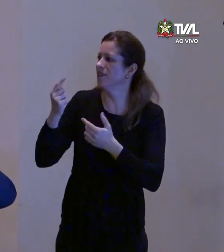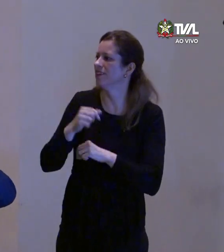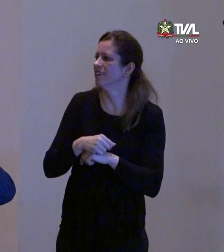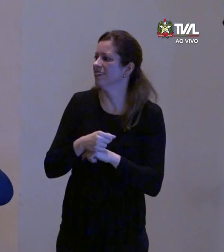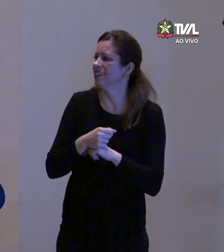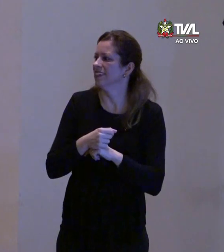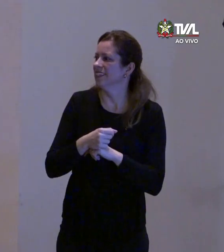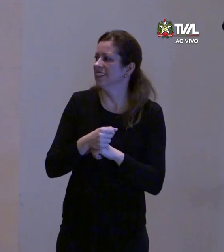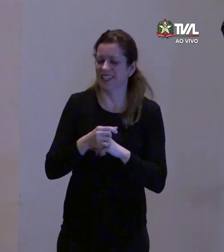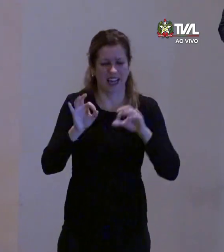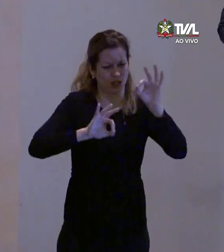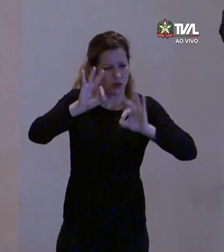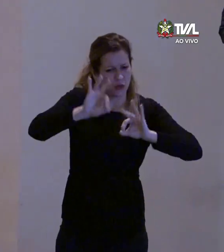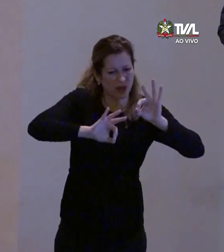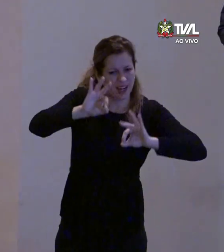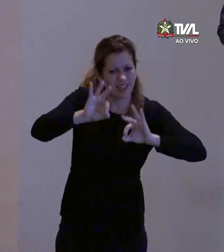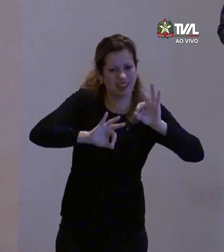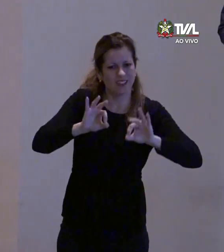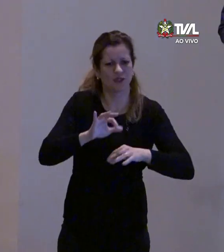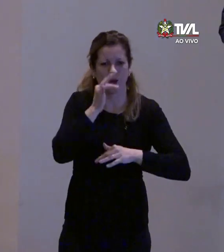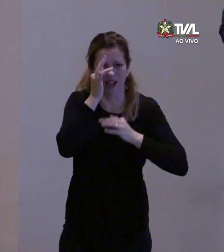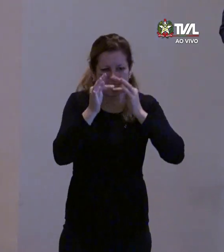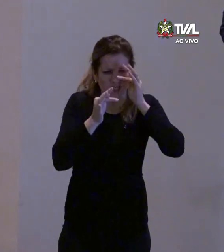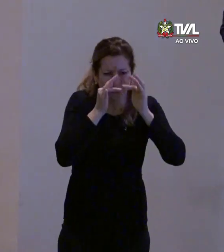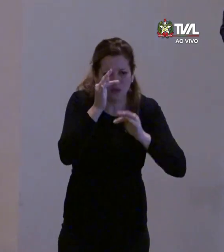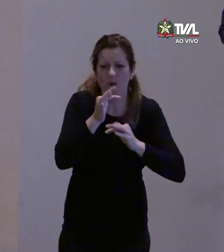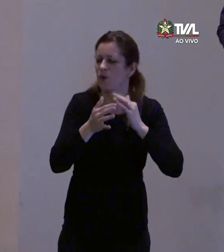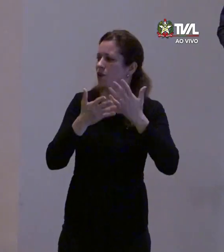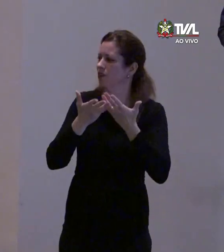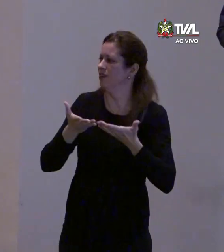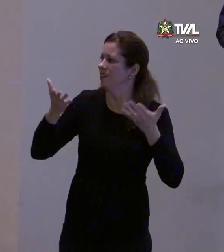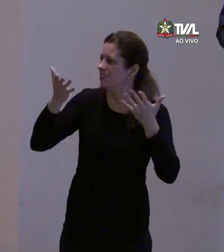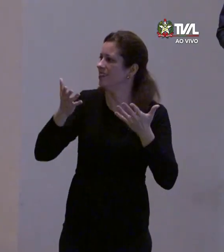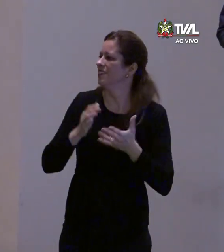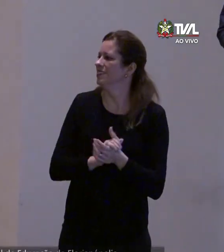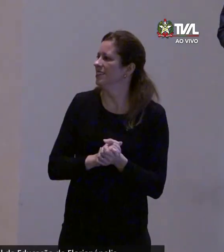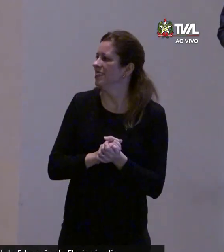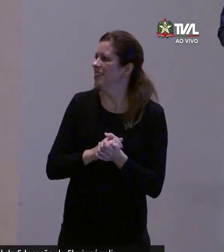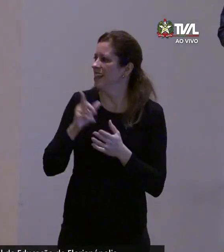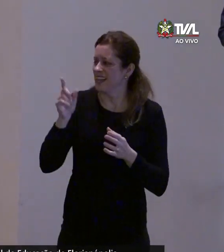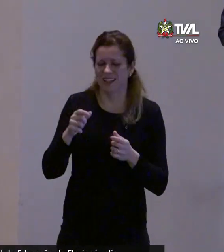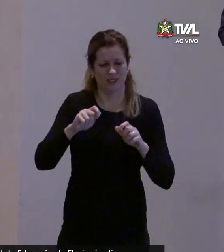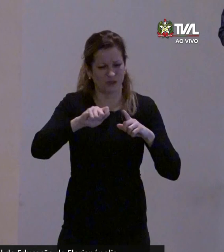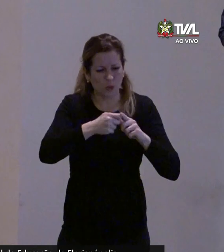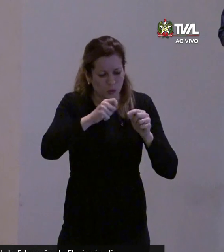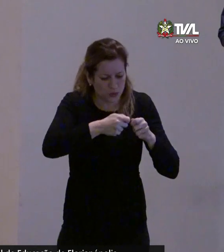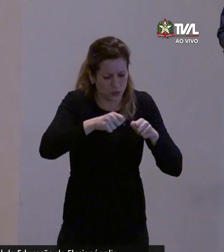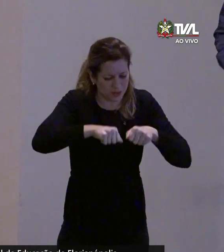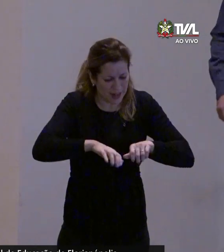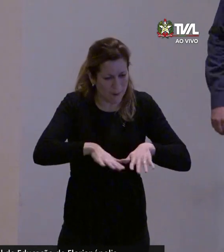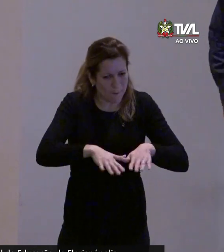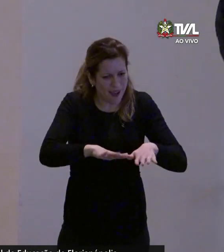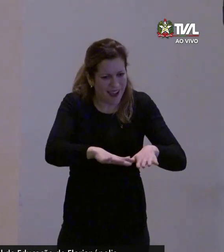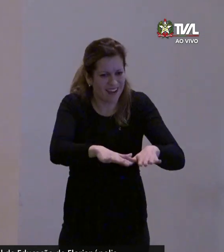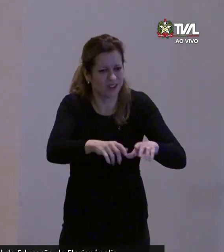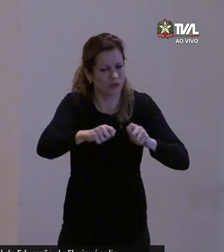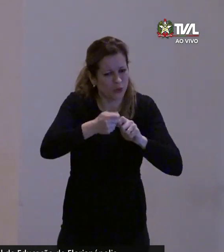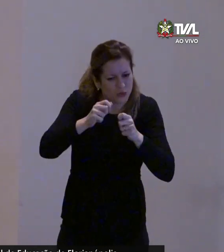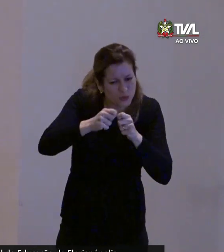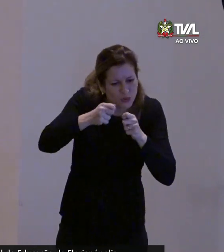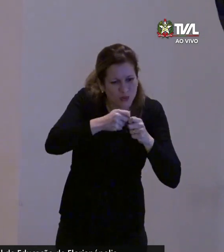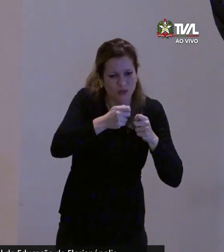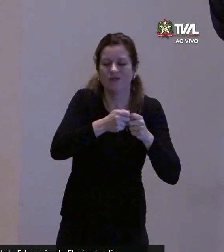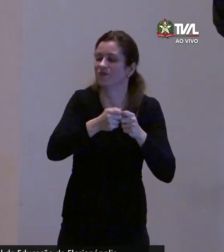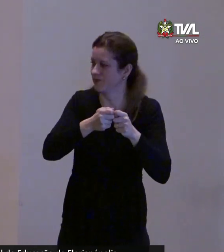colocando as coisas dentro porque passaram o final de semana inteiro costurando né Cuidando com todo